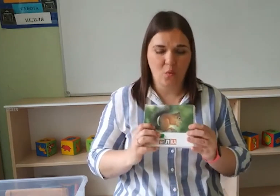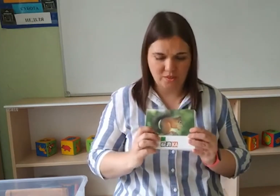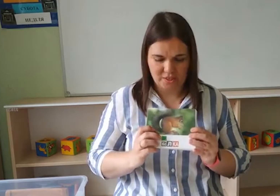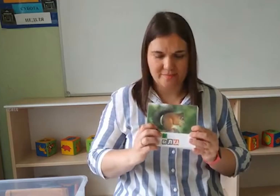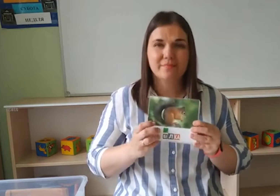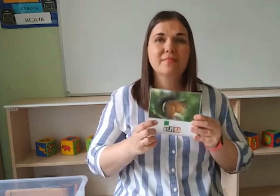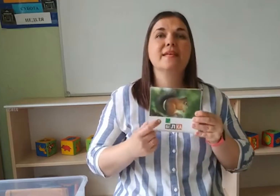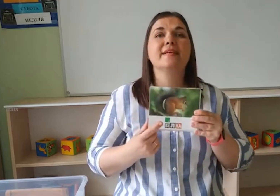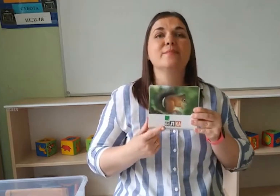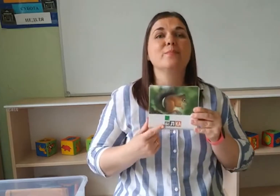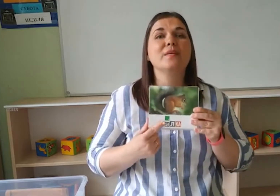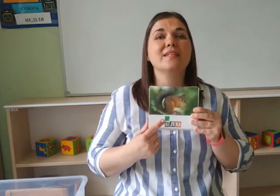Отже, білка.